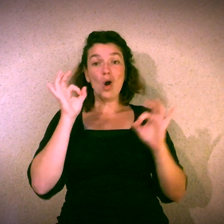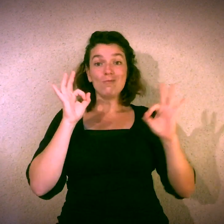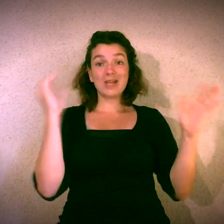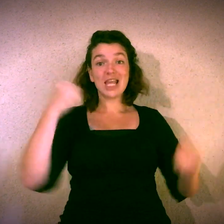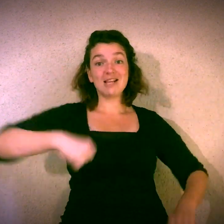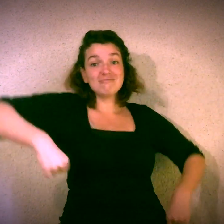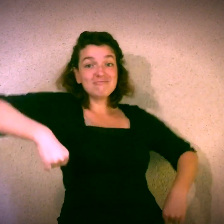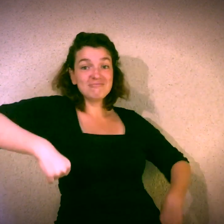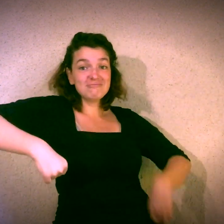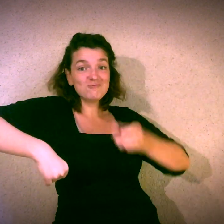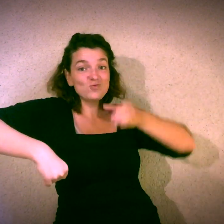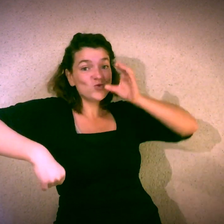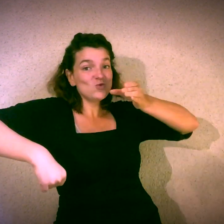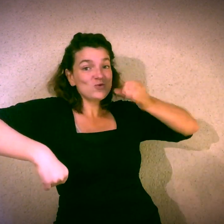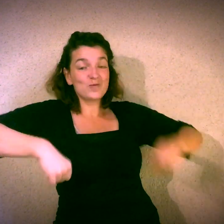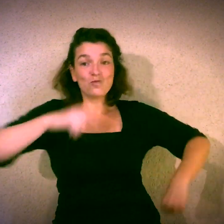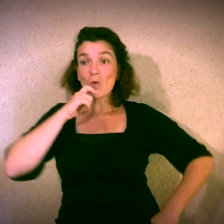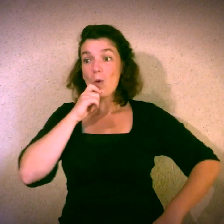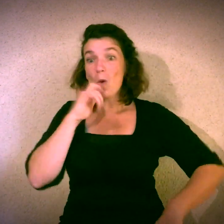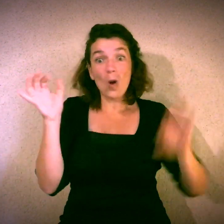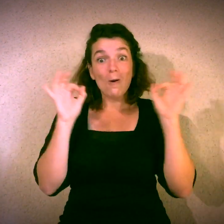de mieux pour jouer à la marchande.